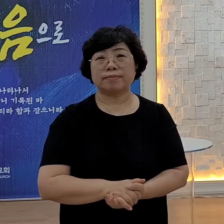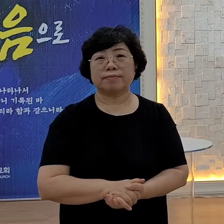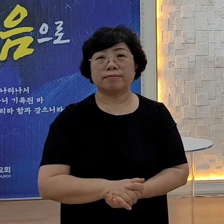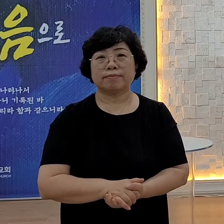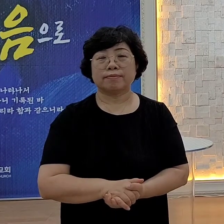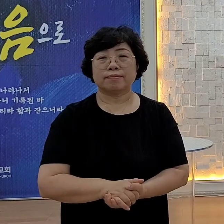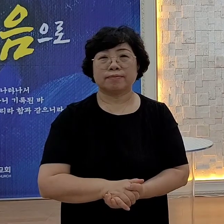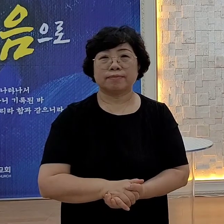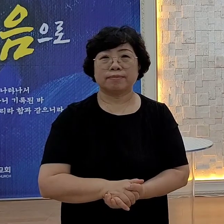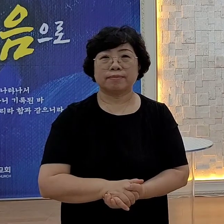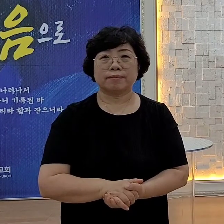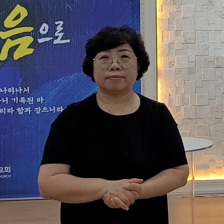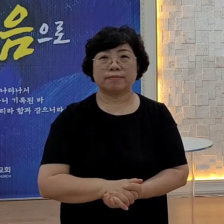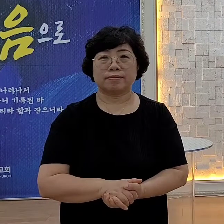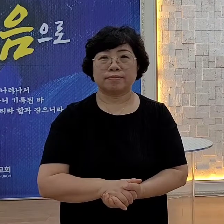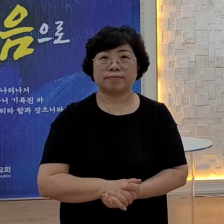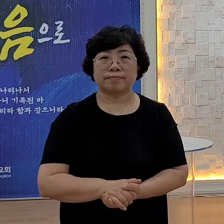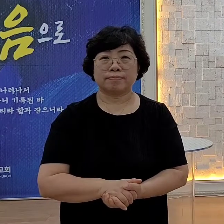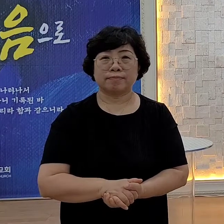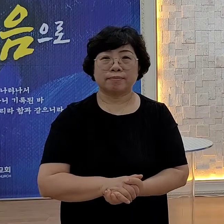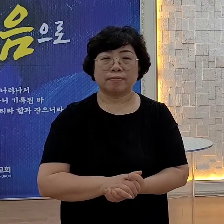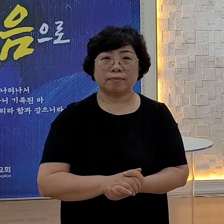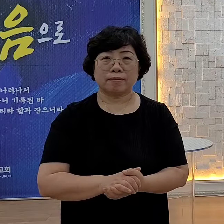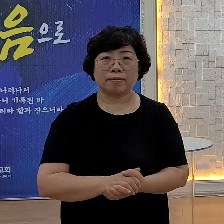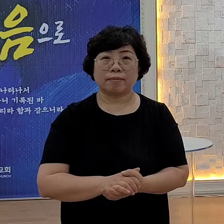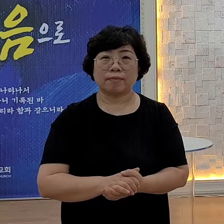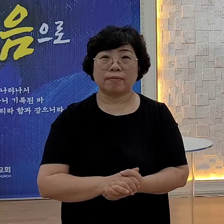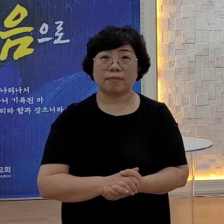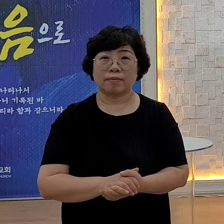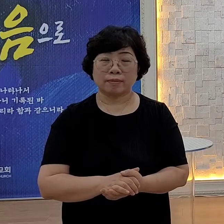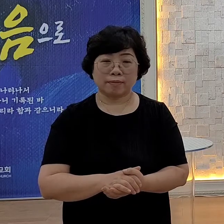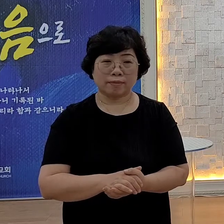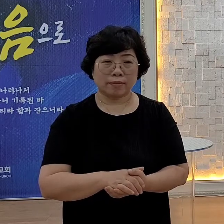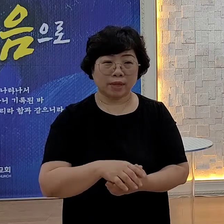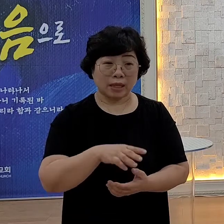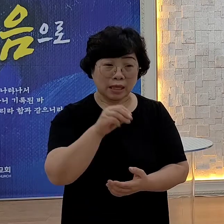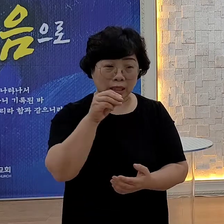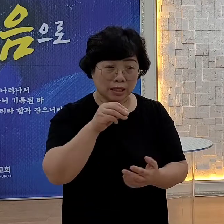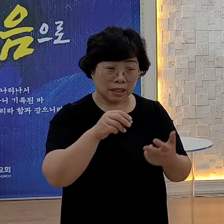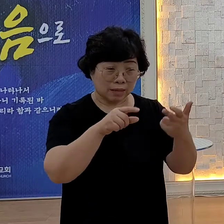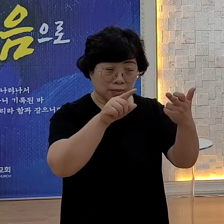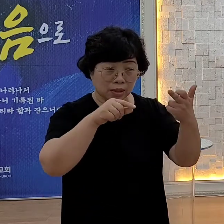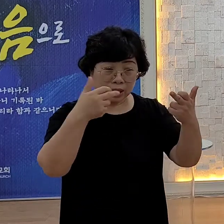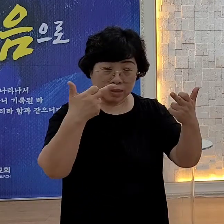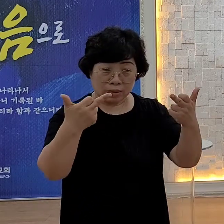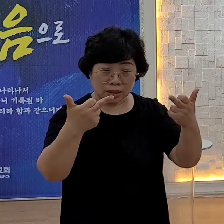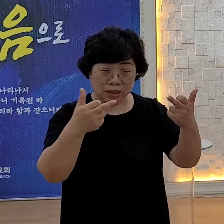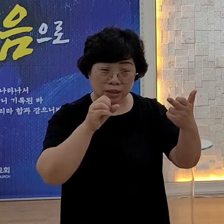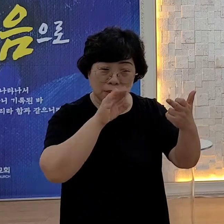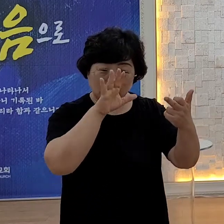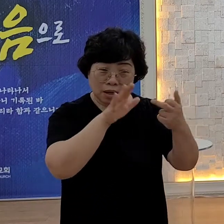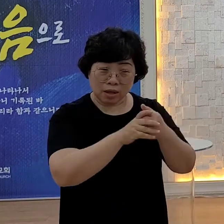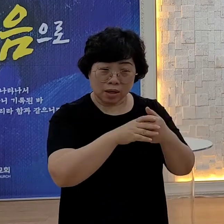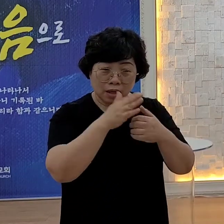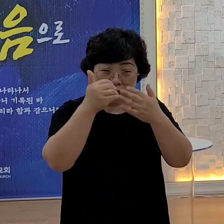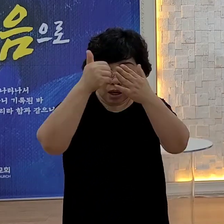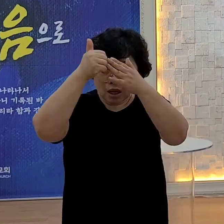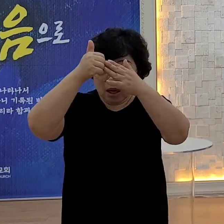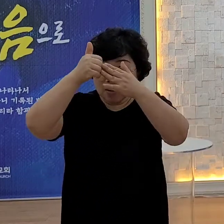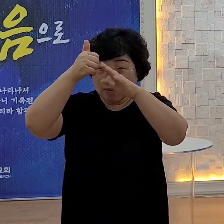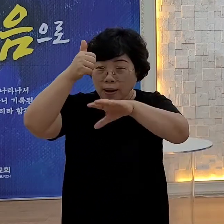계획은 이스마엘 좀 잘 좀 부탁합니다 했죠. 근데 이 계획은 잘 되었어요? 못 되었어요? 못